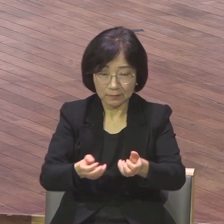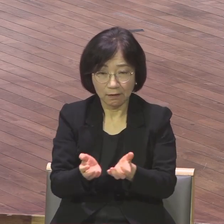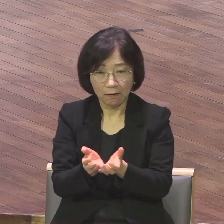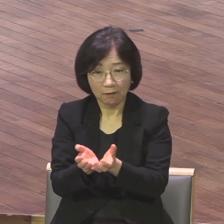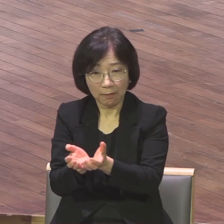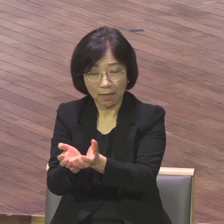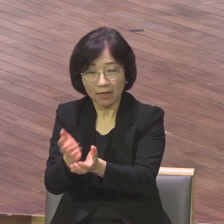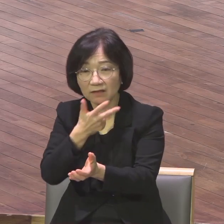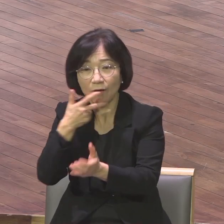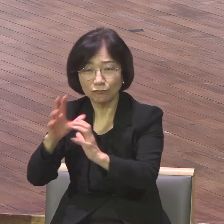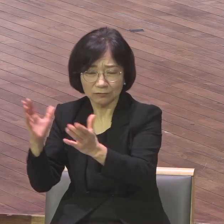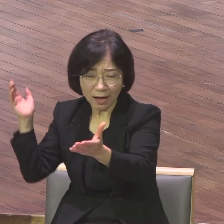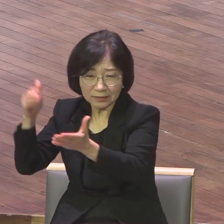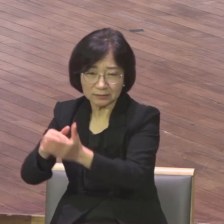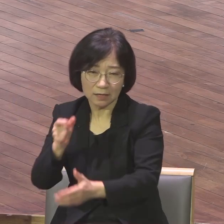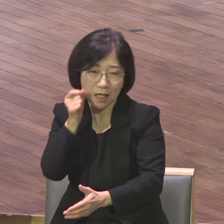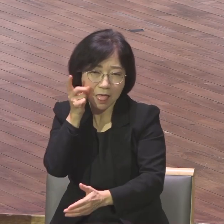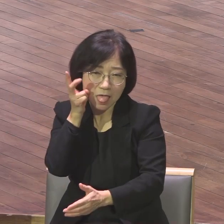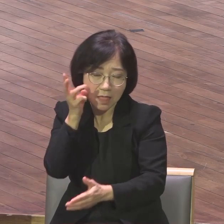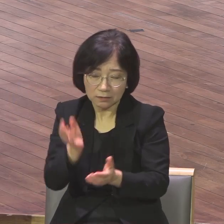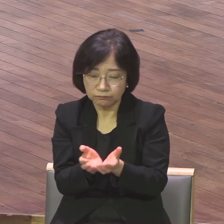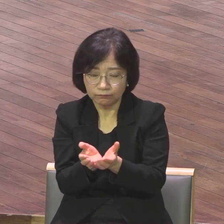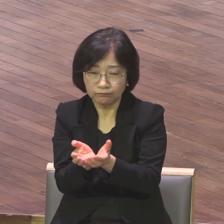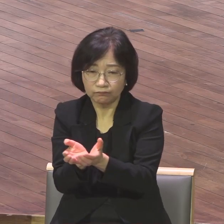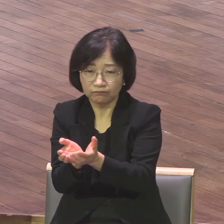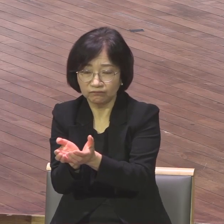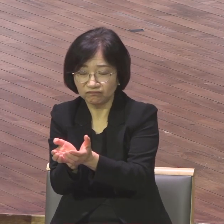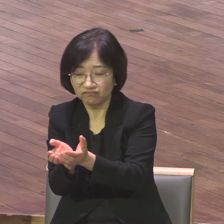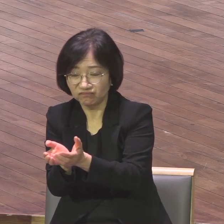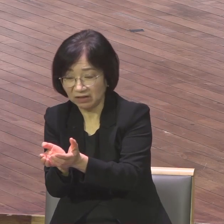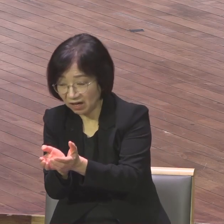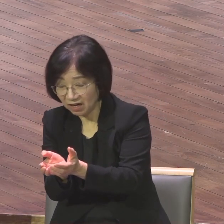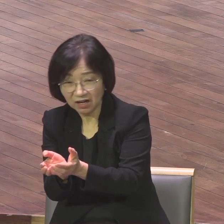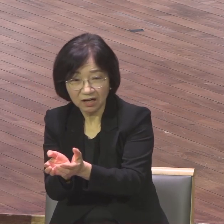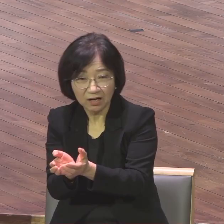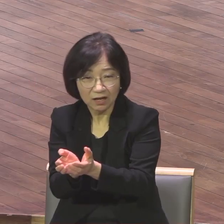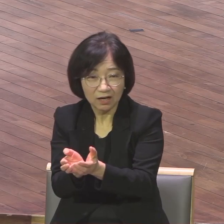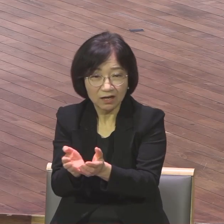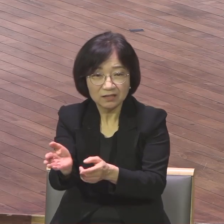가니까 이 고기들이 연어들이 다 그냥